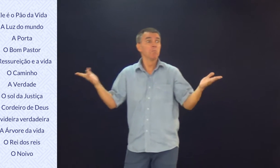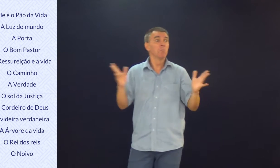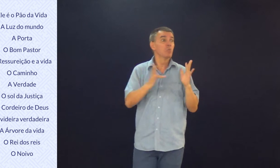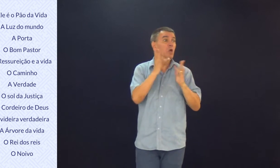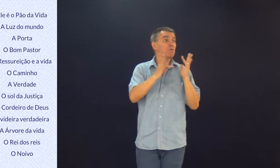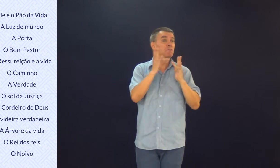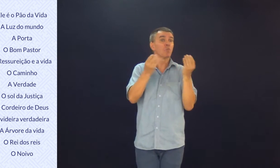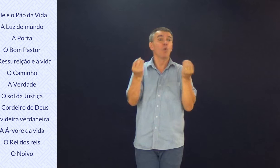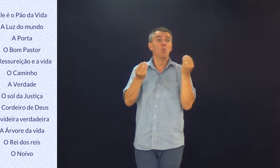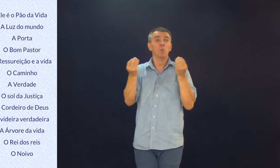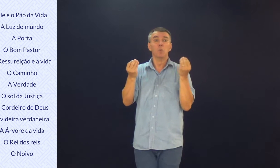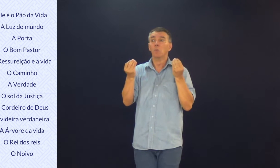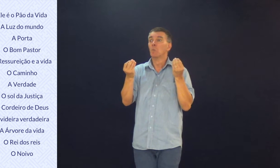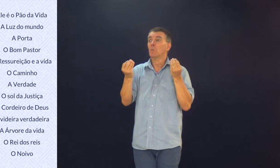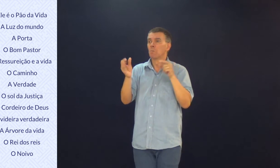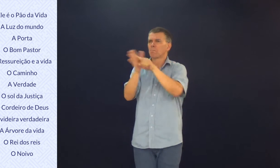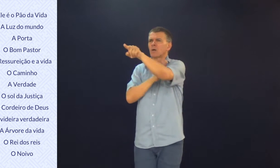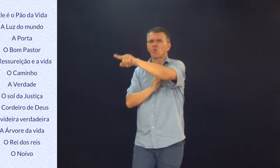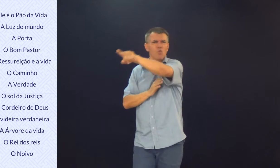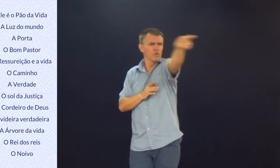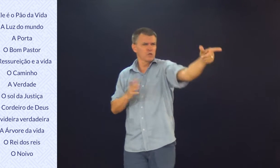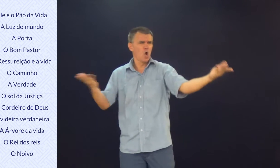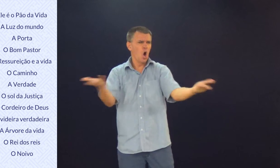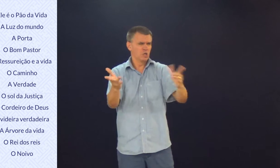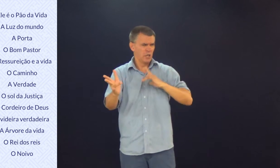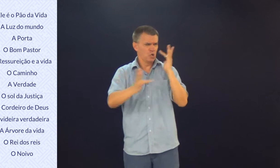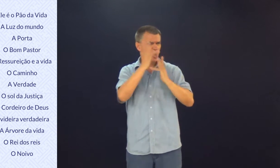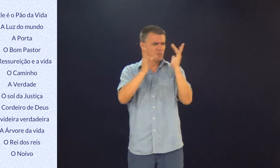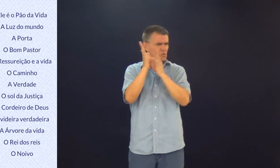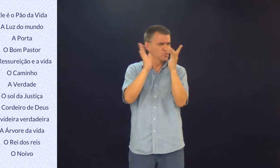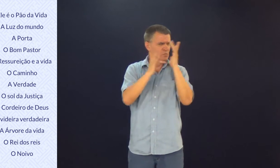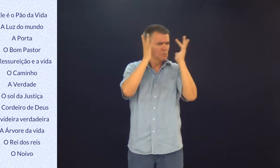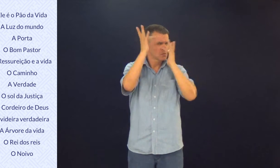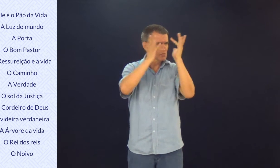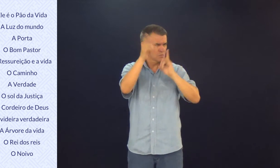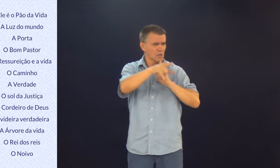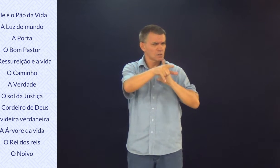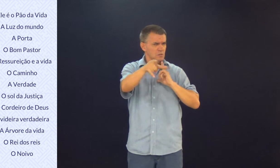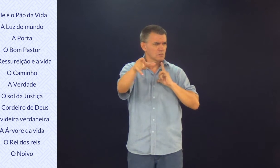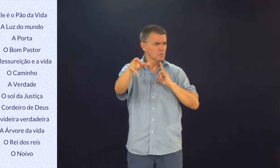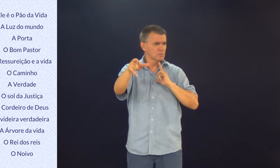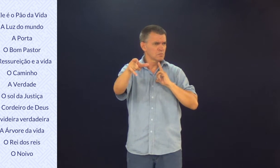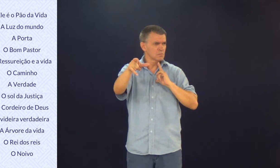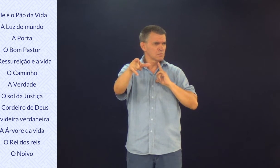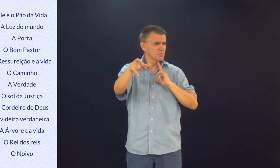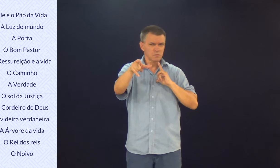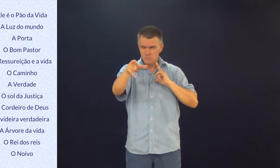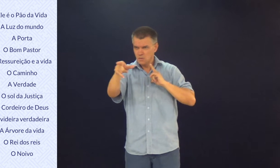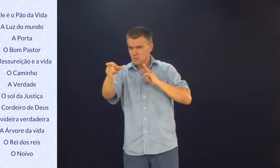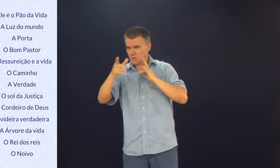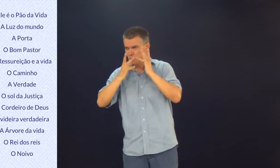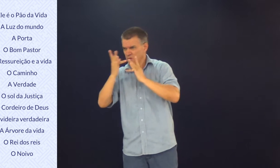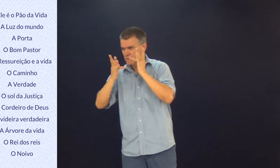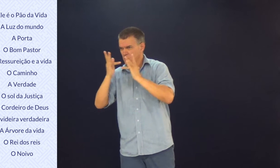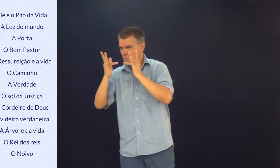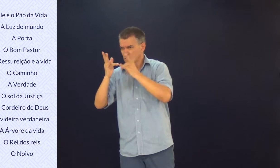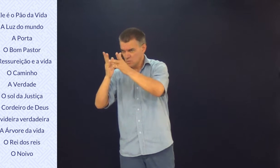o noivo e noiva você é está em um noivado com jesus